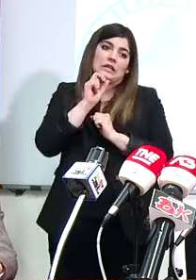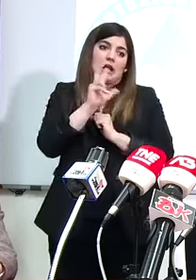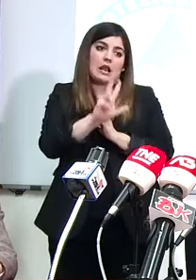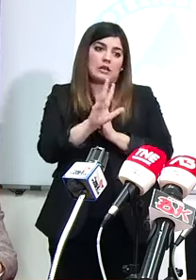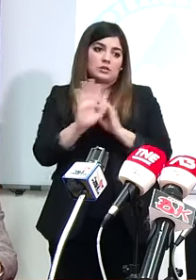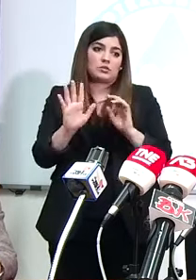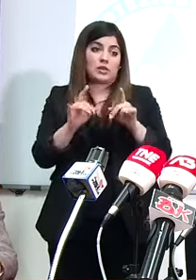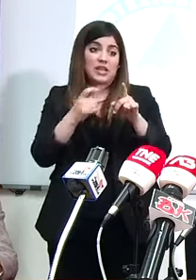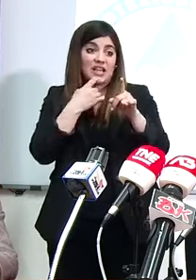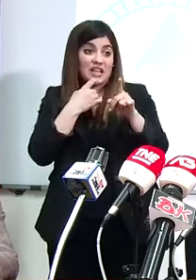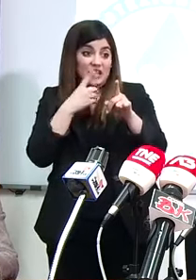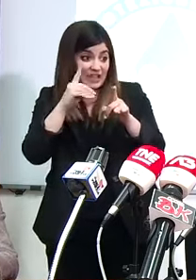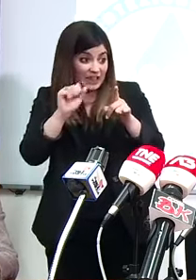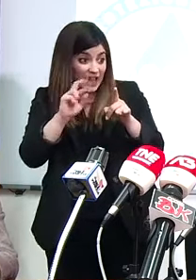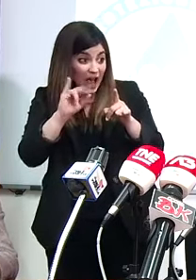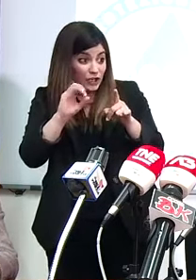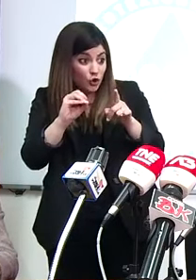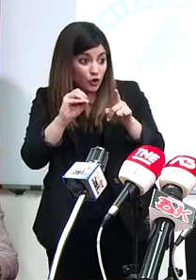si